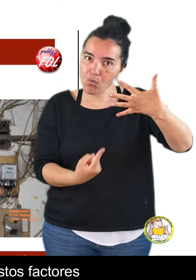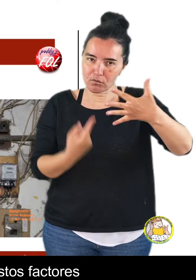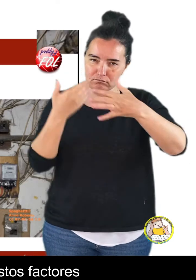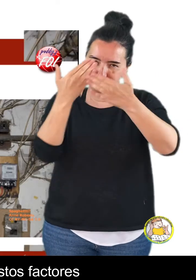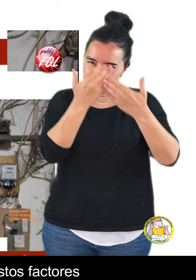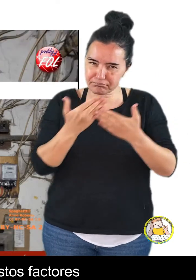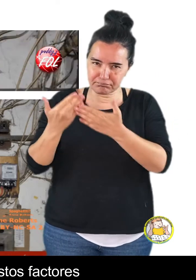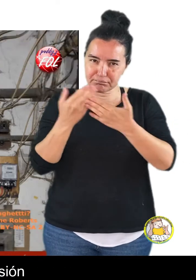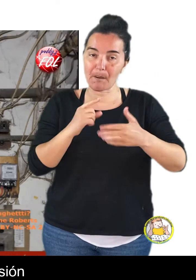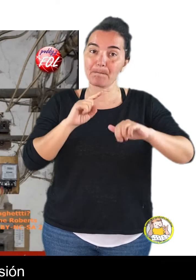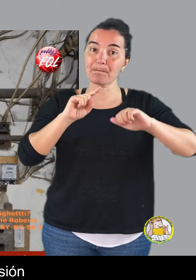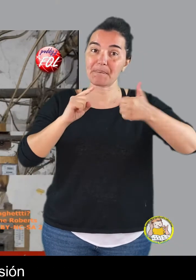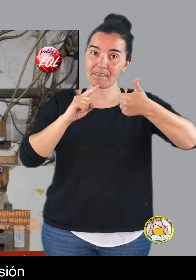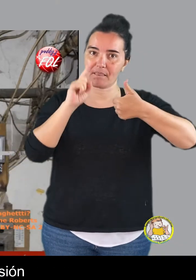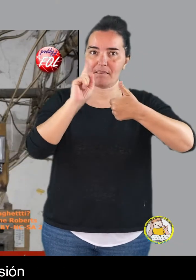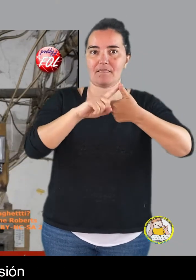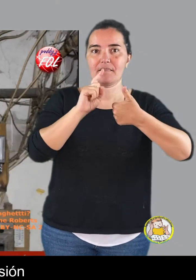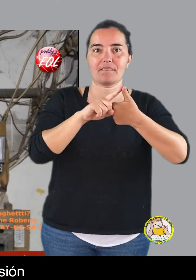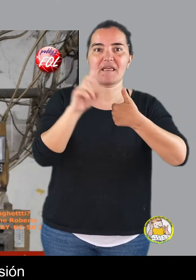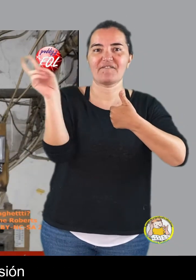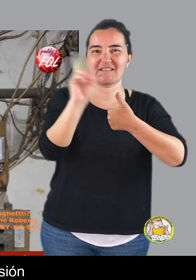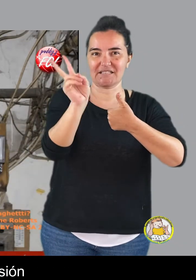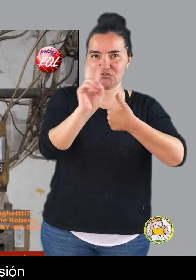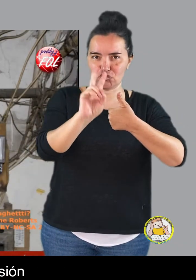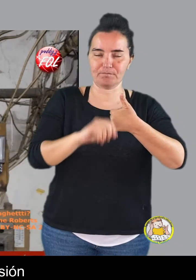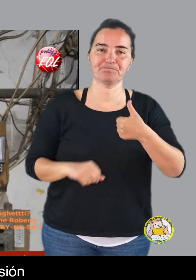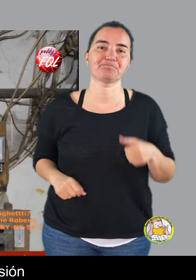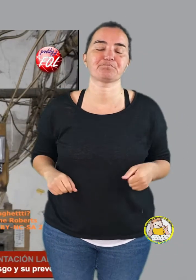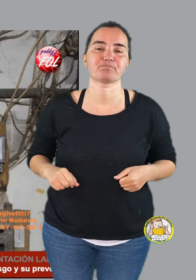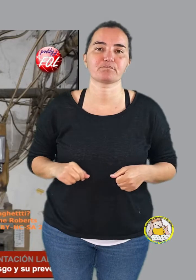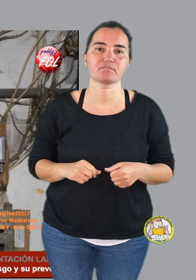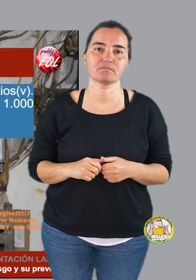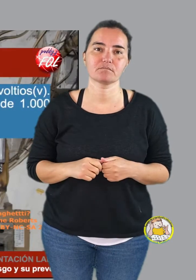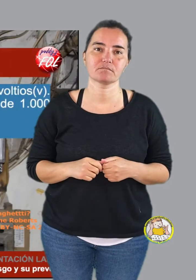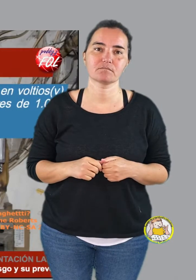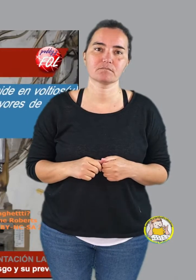estos factores. Comenzamos por la tensión.